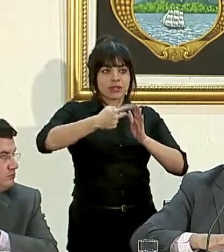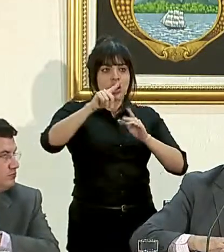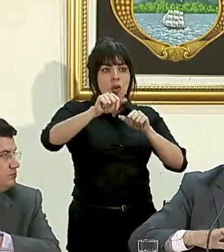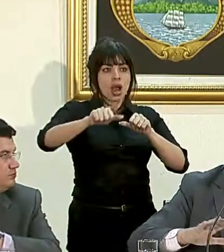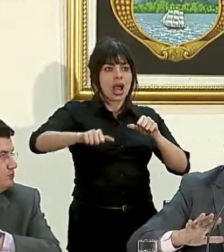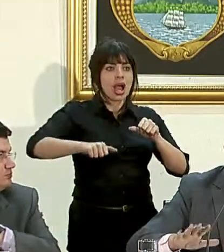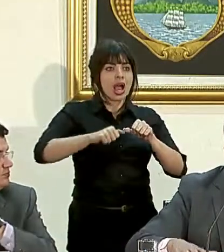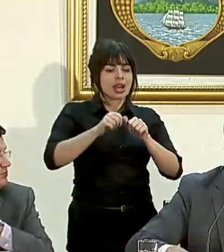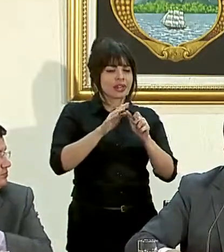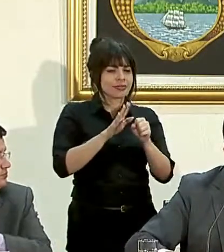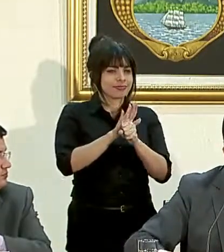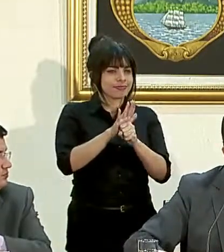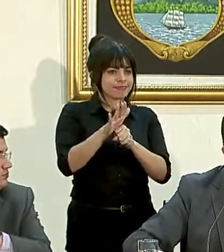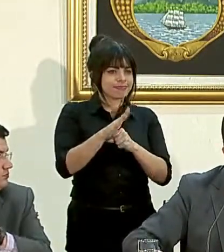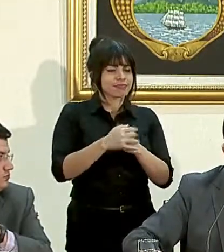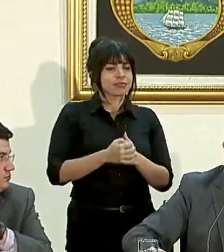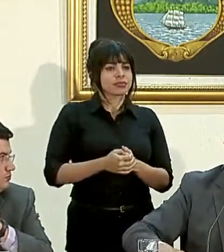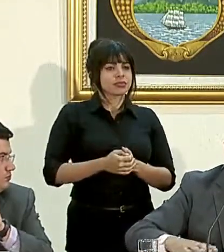ámbito absolutamente